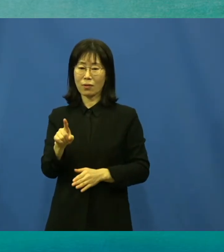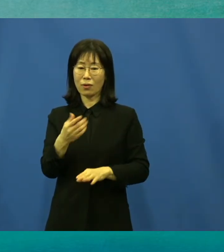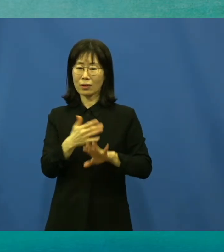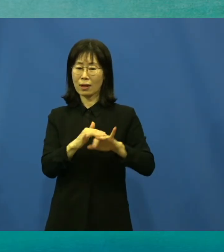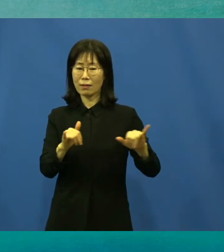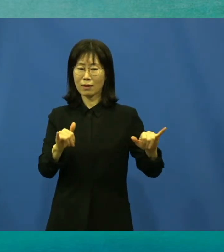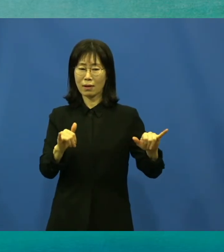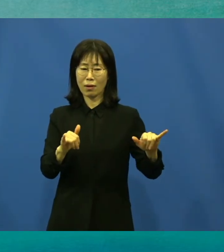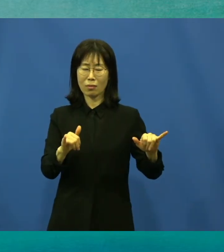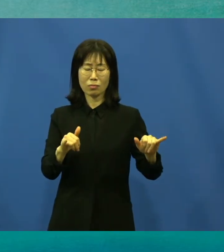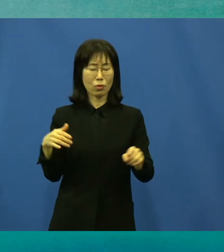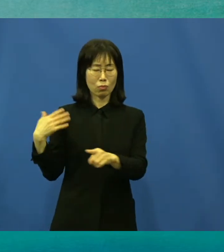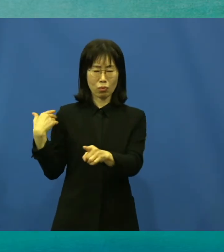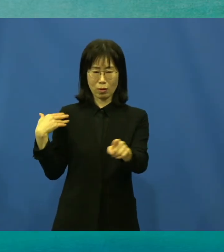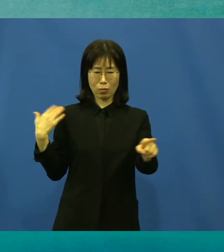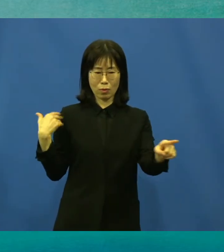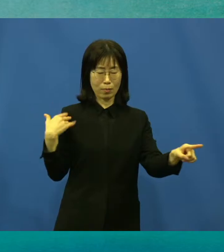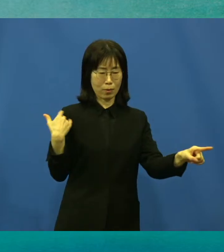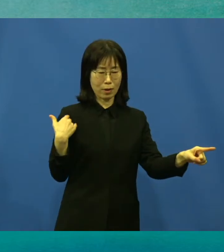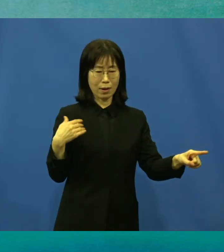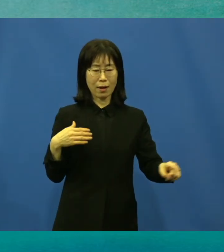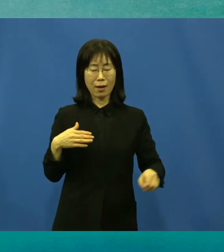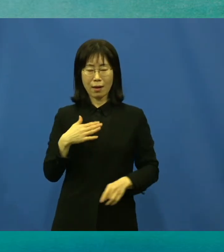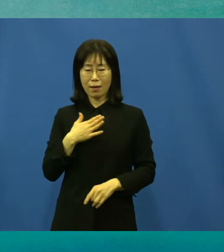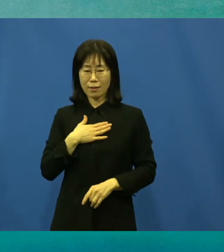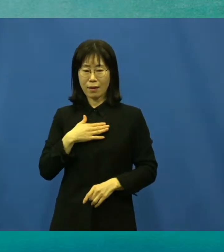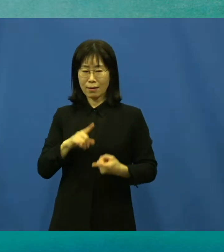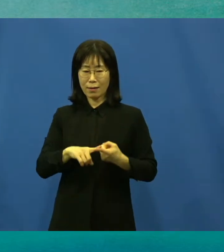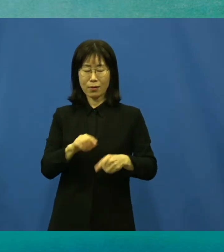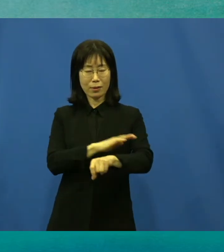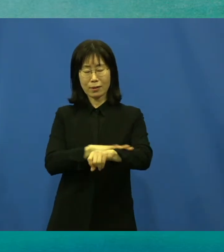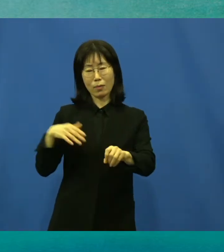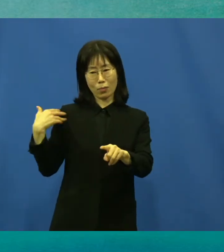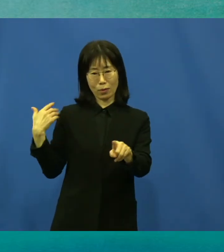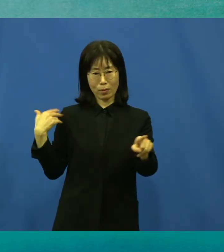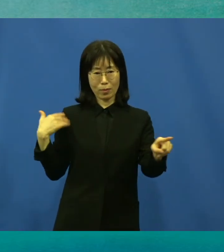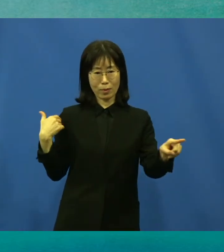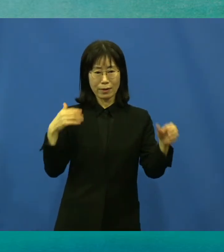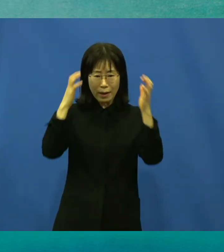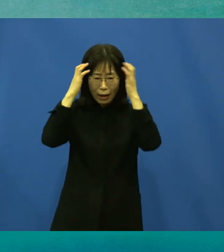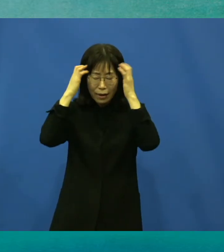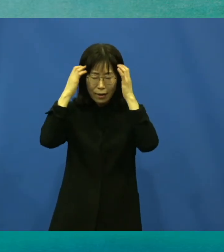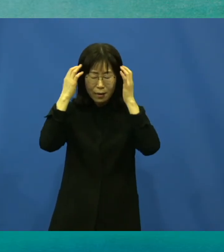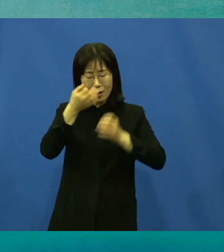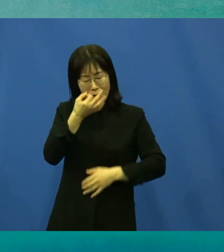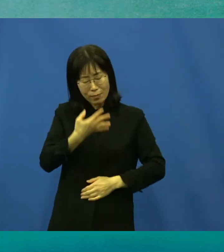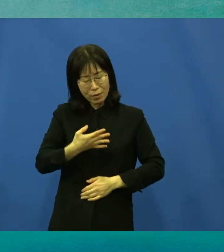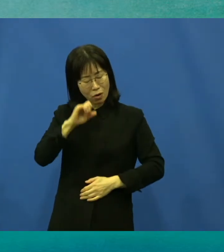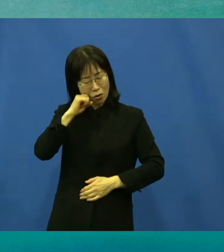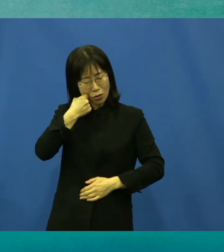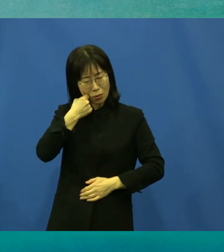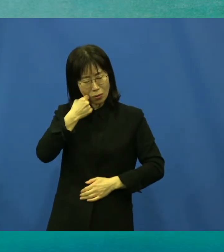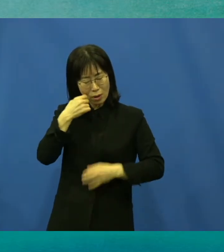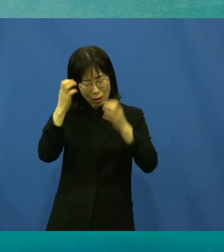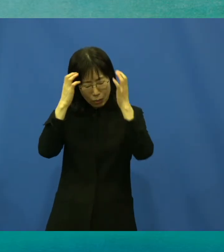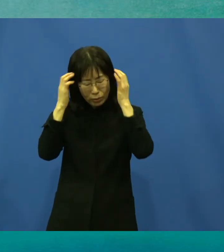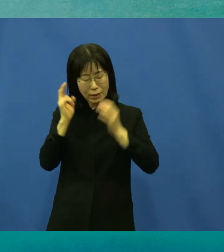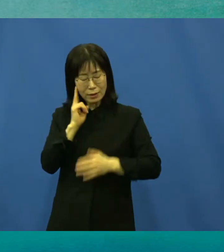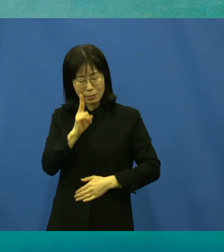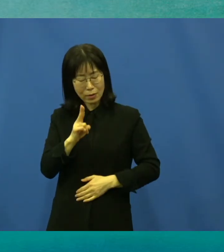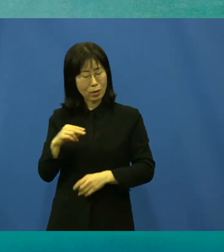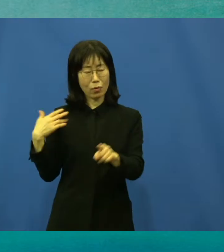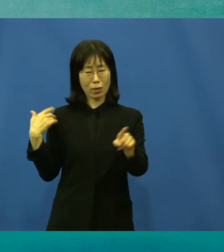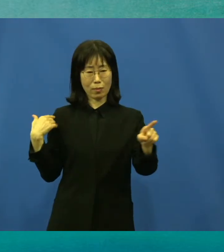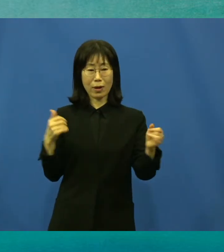들죠. 이건 나만 알지 그래요. 아무도 몰라요. 남편도